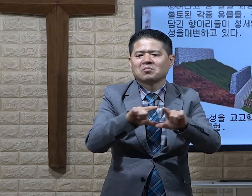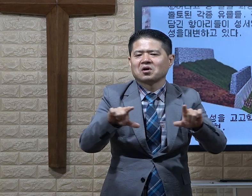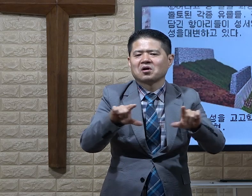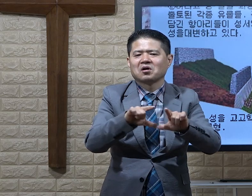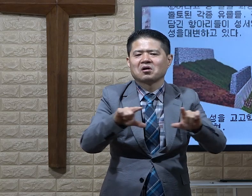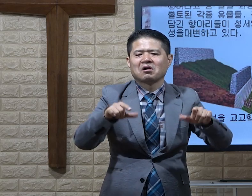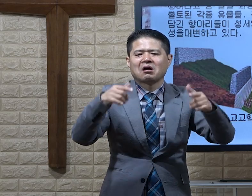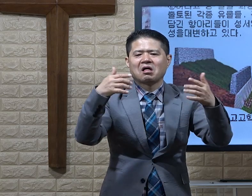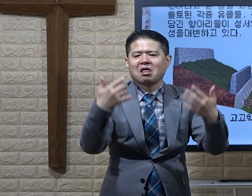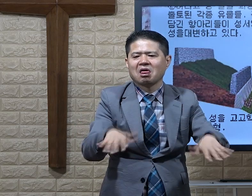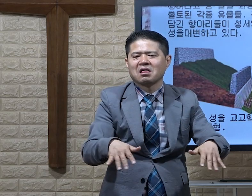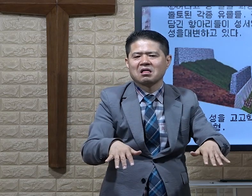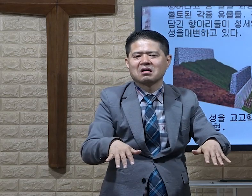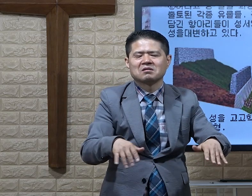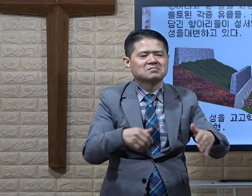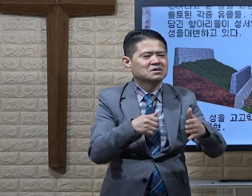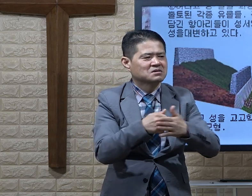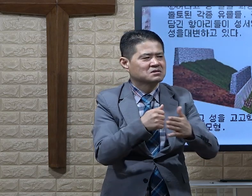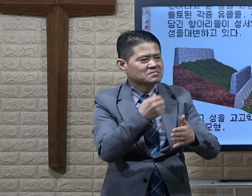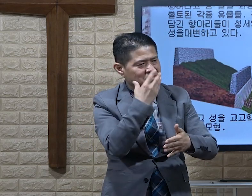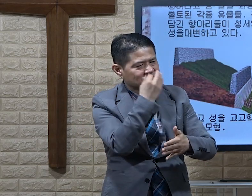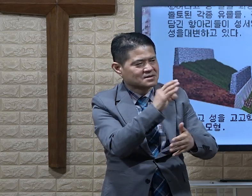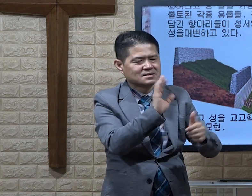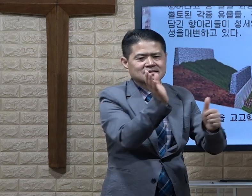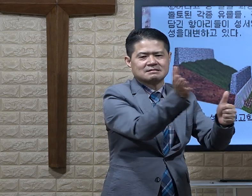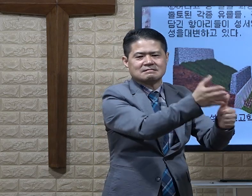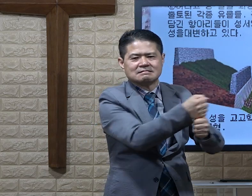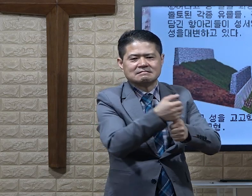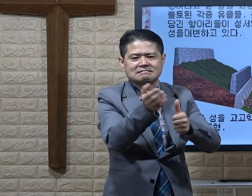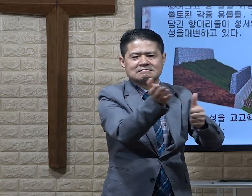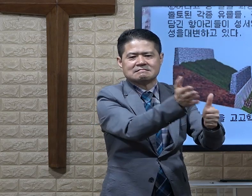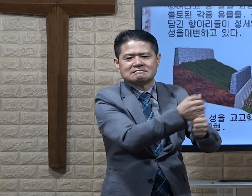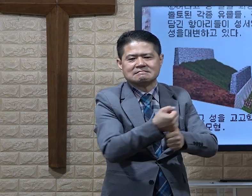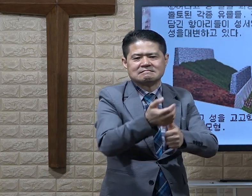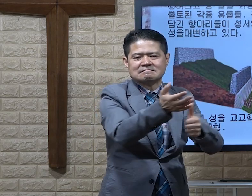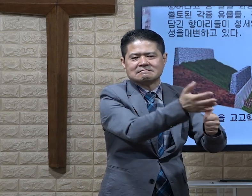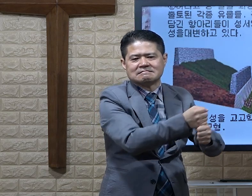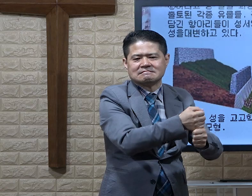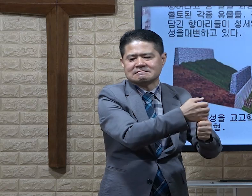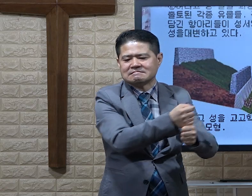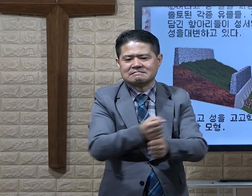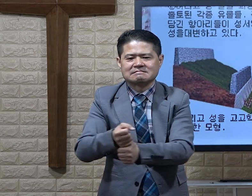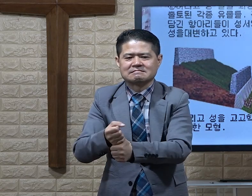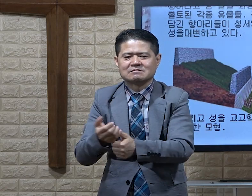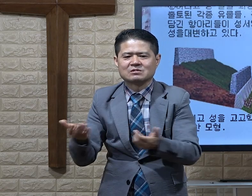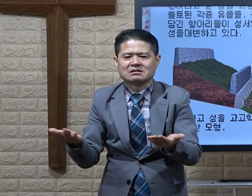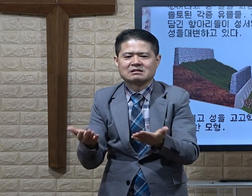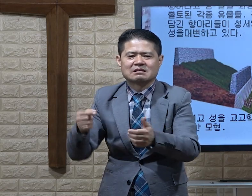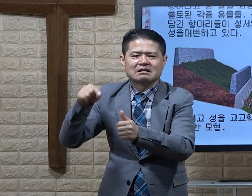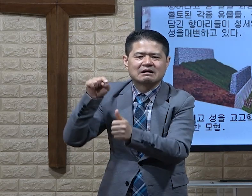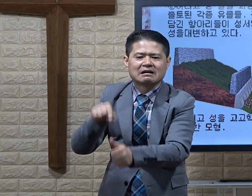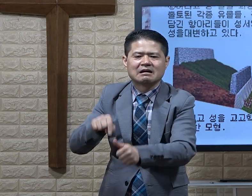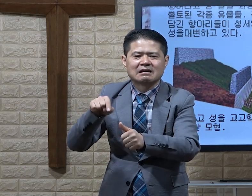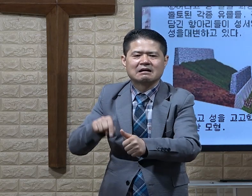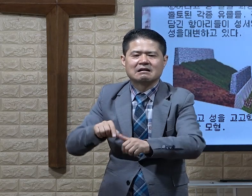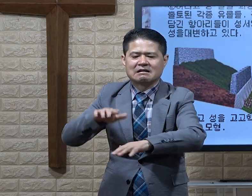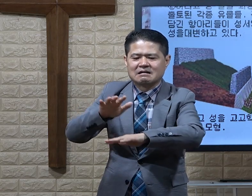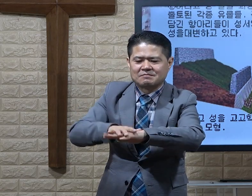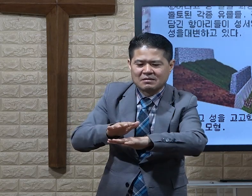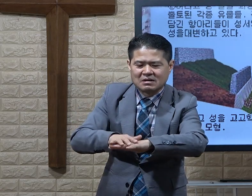정말 아무것도 볼품없는 사람들에 불과하다고 여겨져서 그들을 마구잡이로 잡았고 그렇게 노예 일을